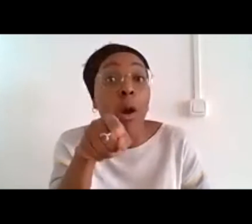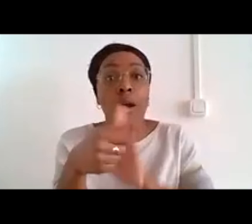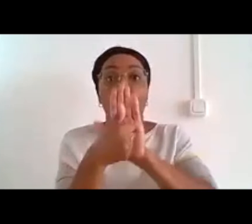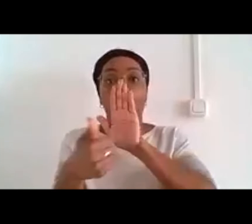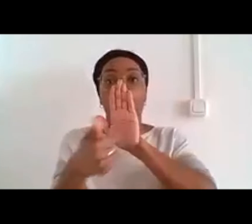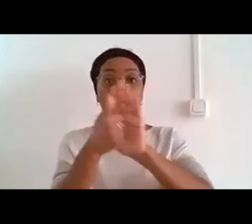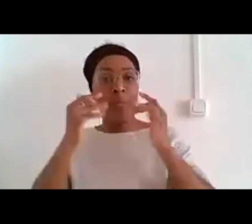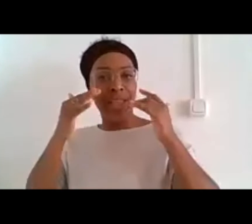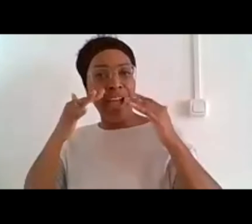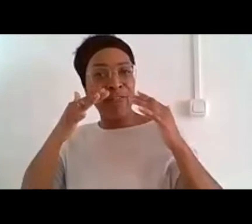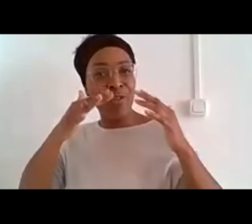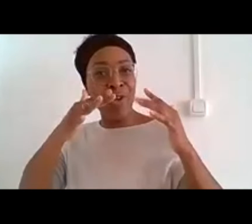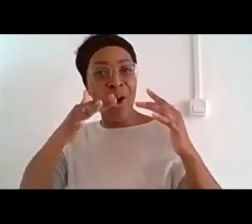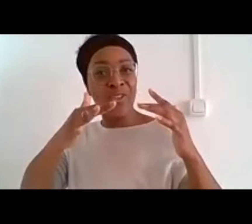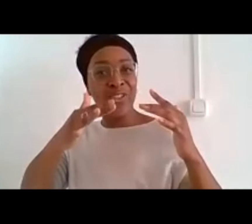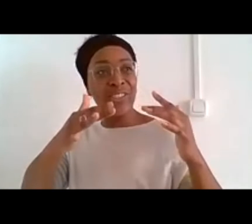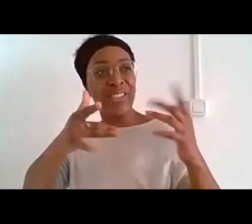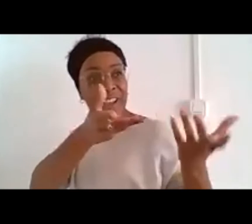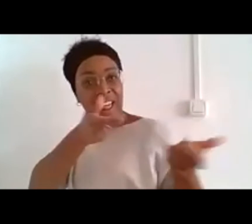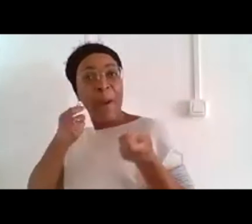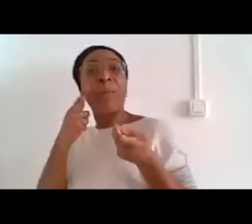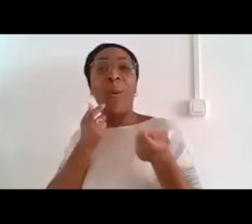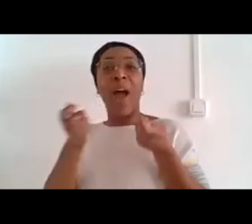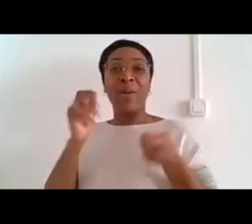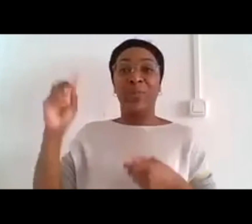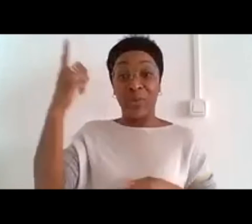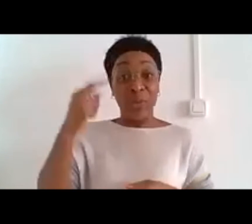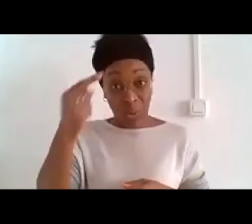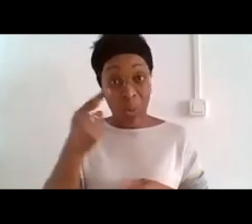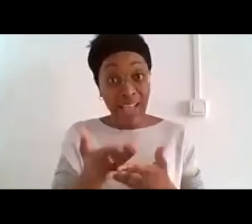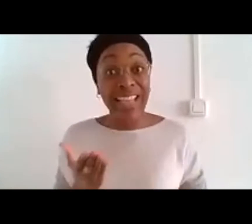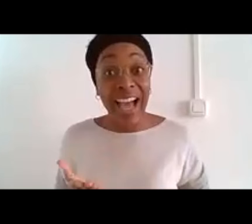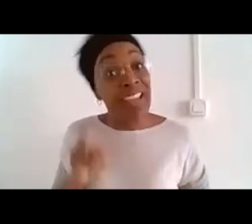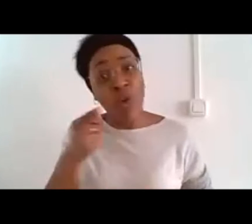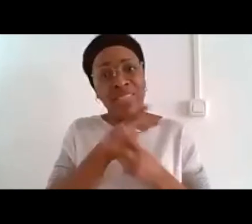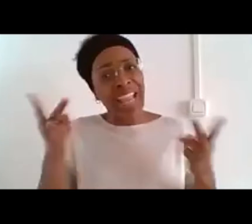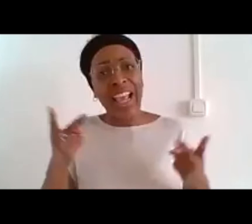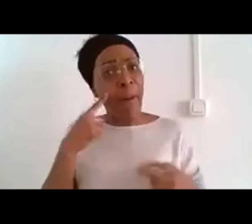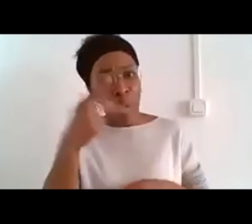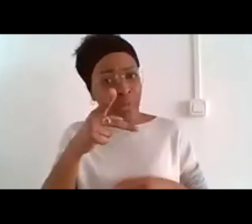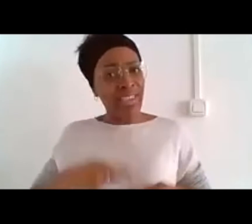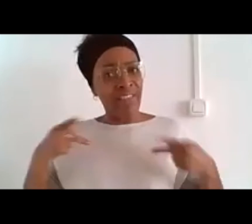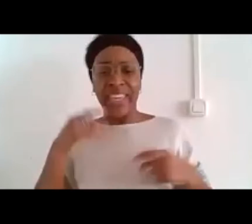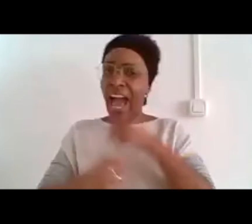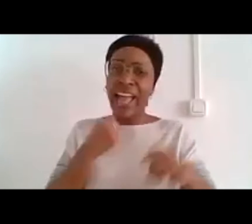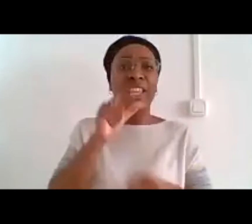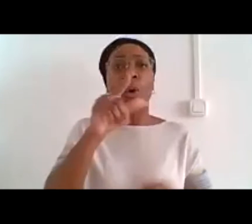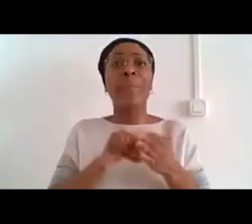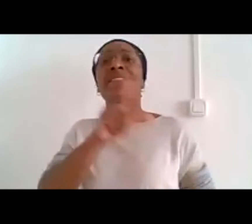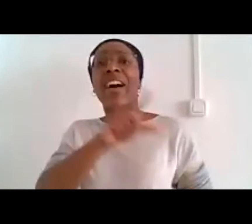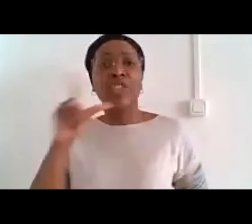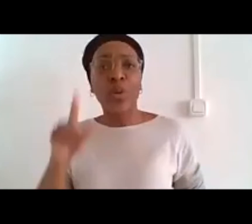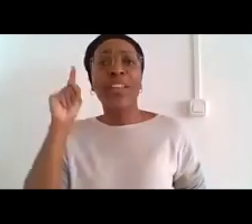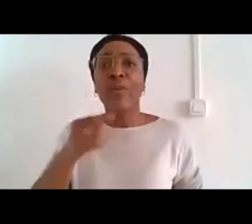son royaume. Est-ce que tu le crois et est-ce que tu le déclares sur ta vie pour cette année 2022, que cette année, Dieu va